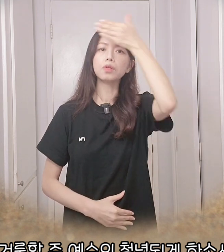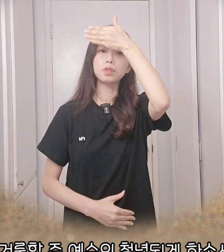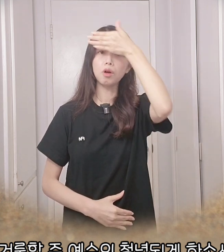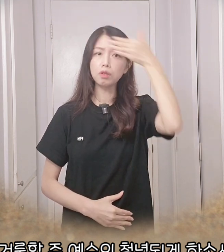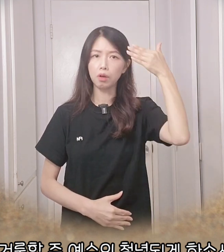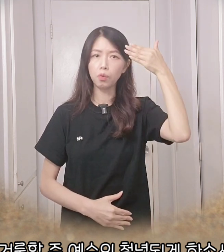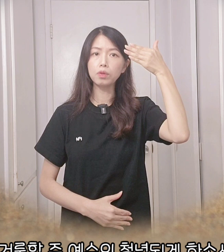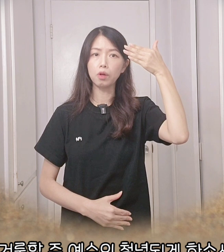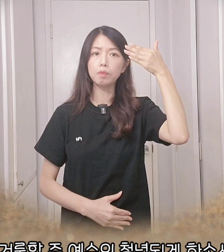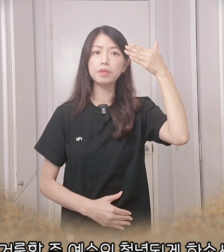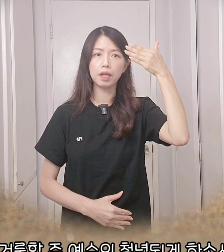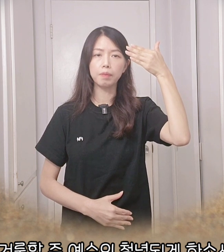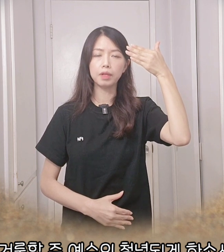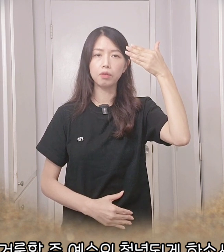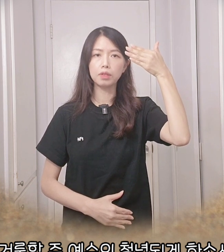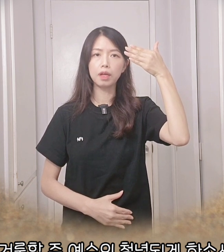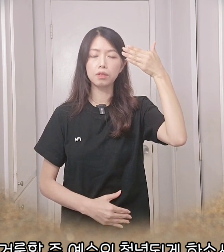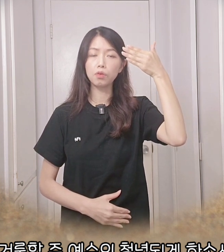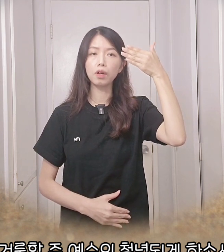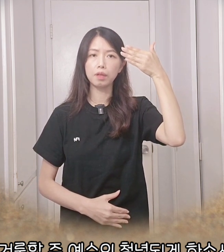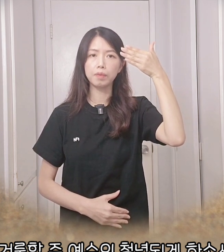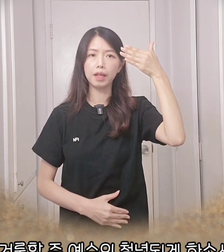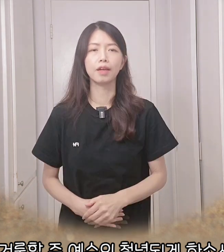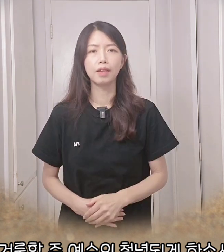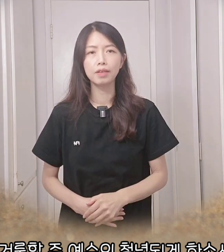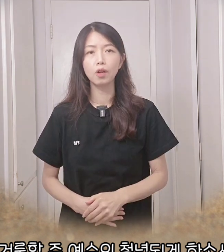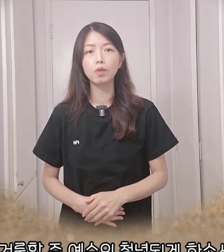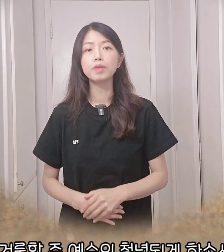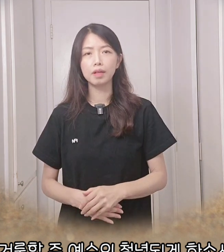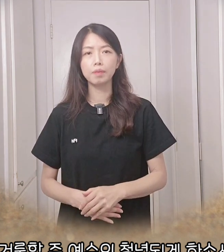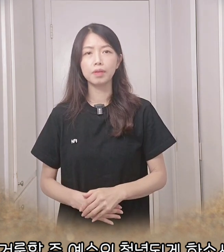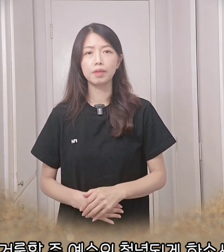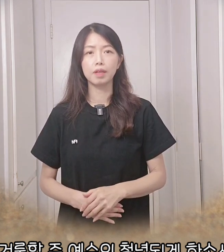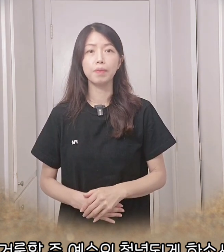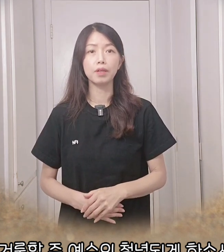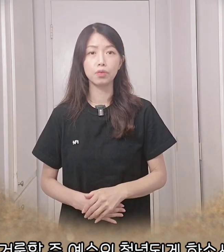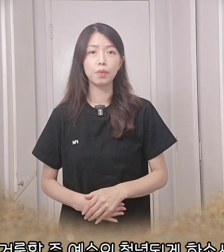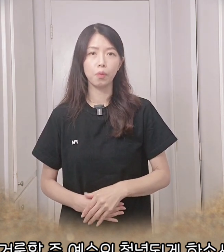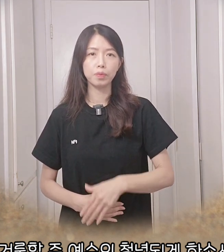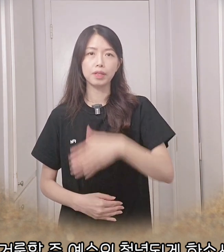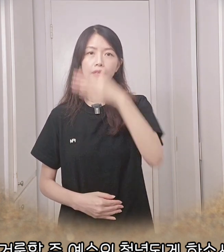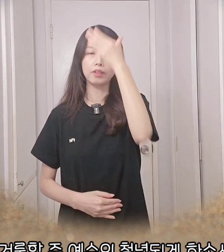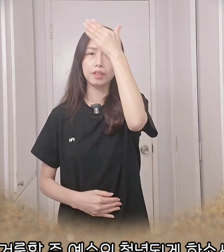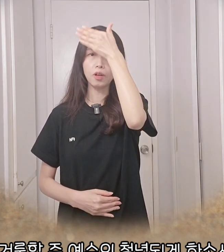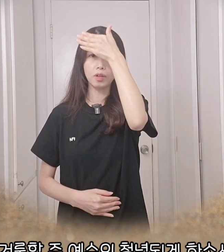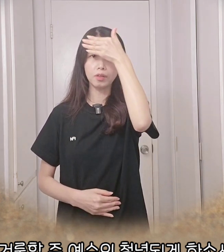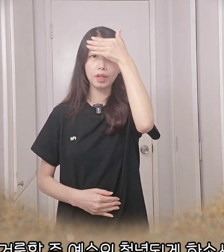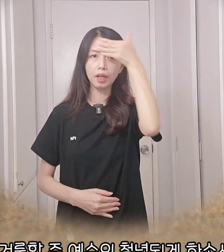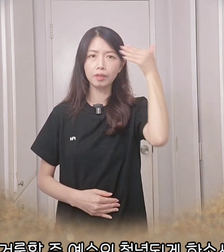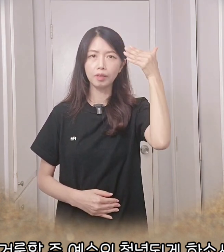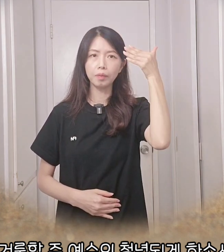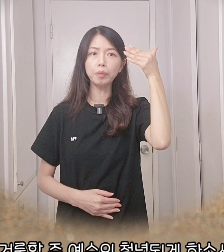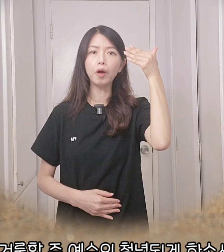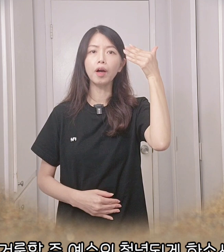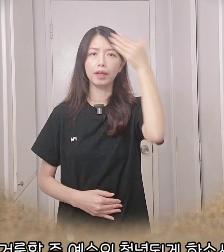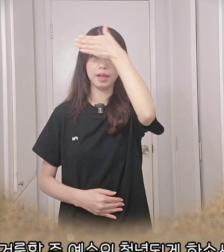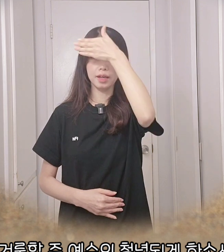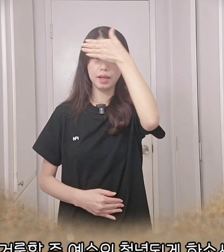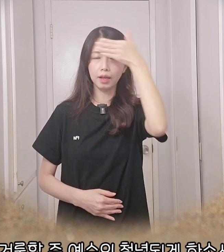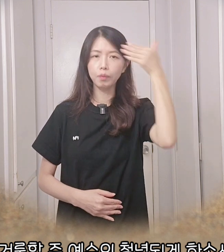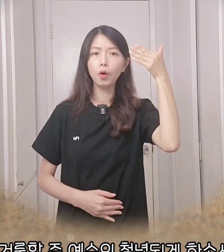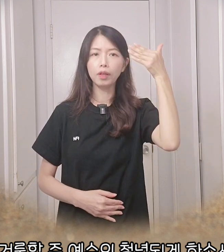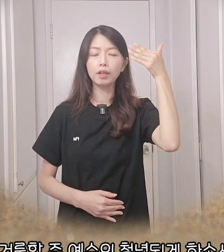하셔도 청년 혹은 젊은 사람 이런 뜻의 수어가 됩니다. 젊은 사람들은 이마에 주름이 없잖아요. 그래서 이렇게